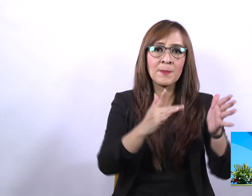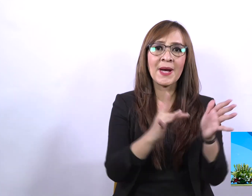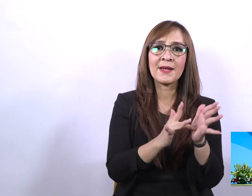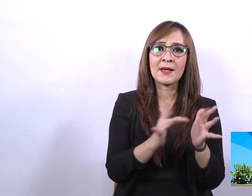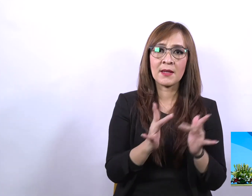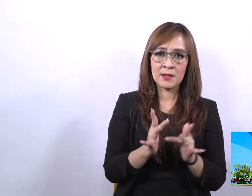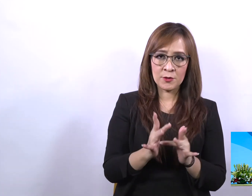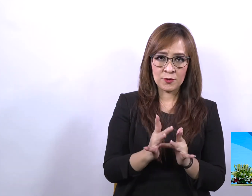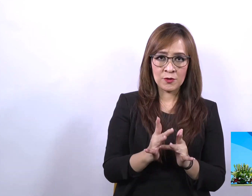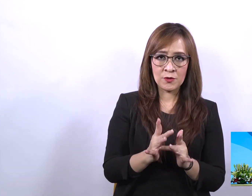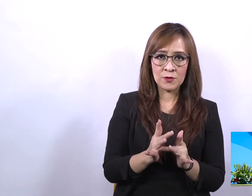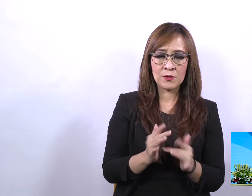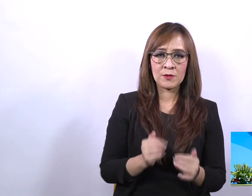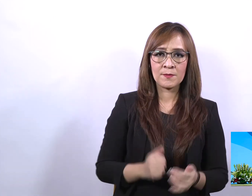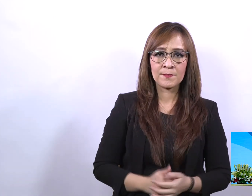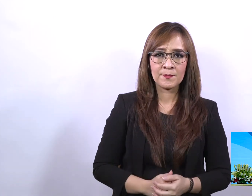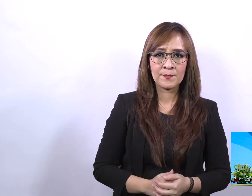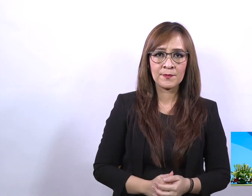kerajaannya